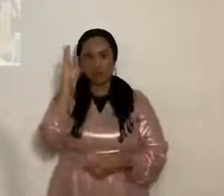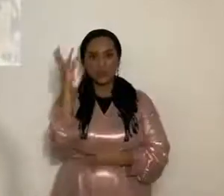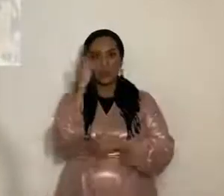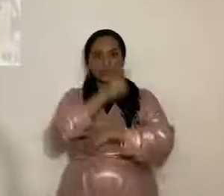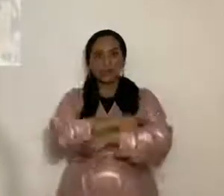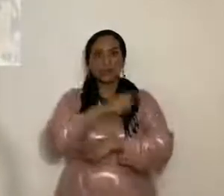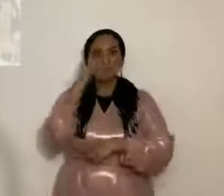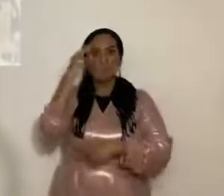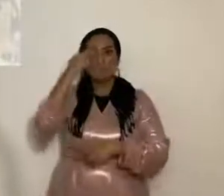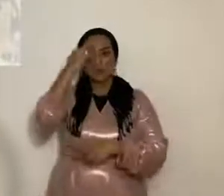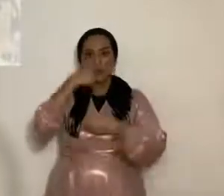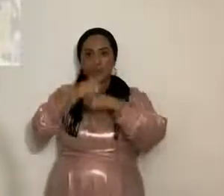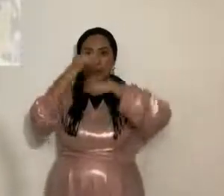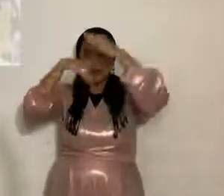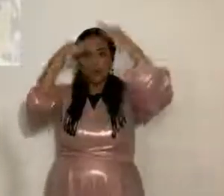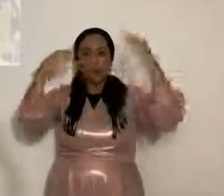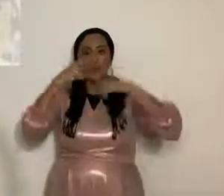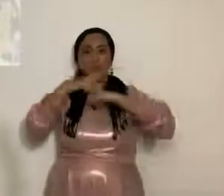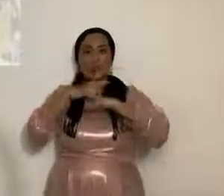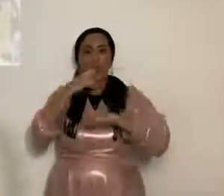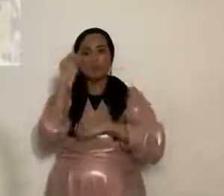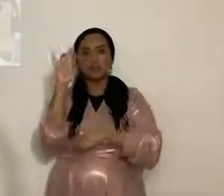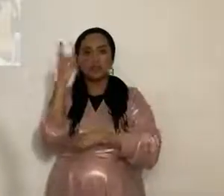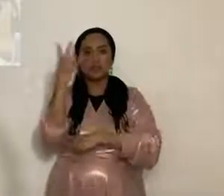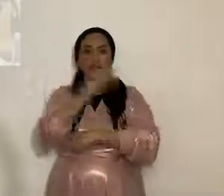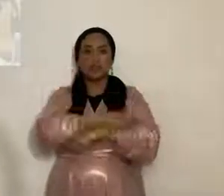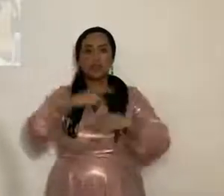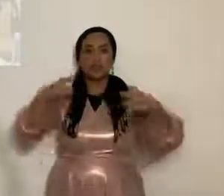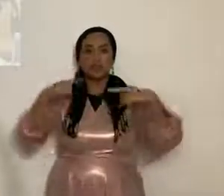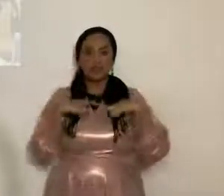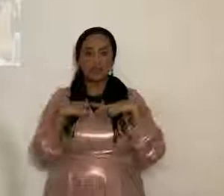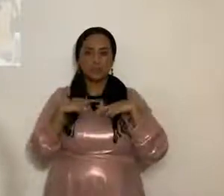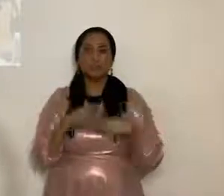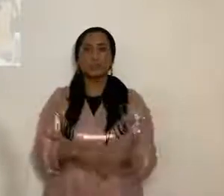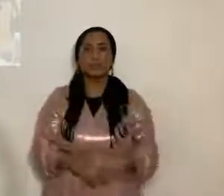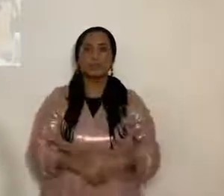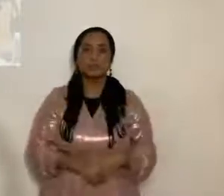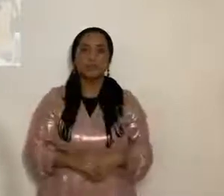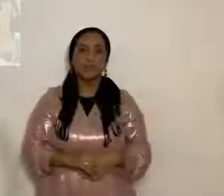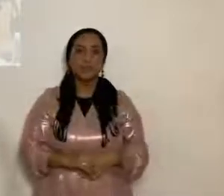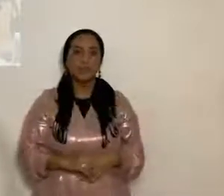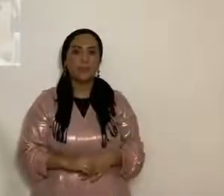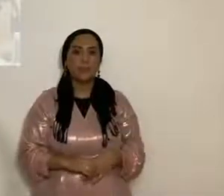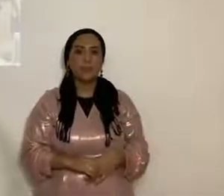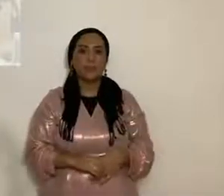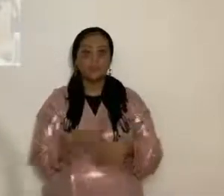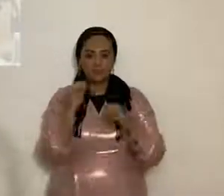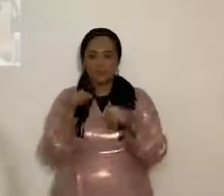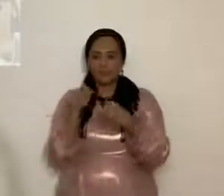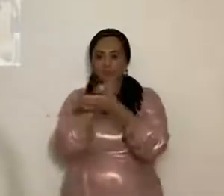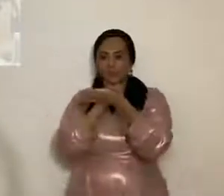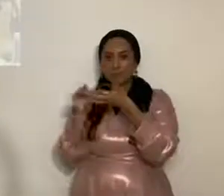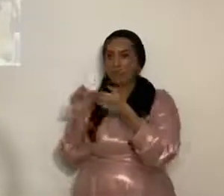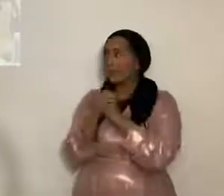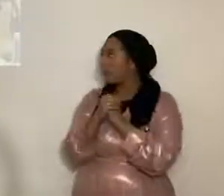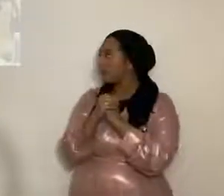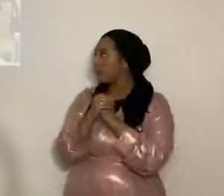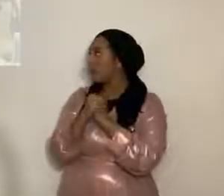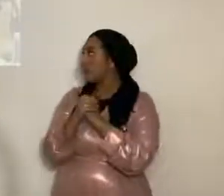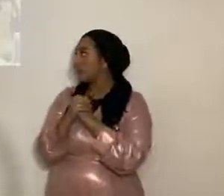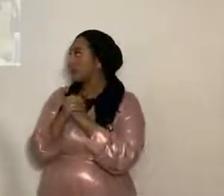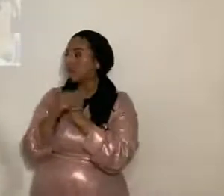hizo Yahweh los cielos y la tierra, y en el séptimo día cesó y reposó. Ahí puedes subrayar, en el